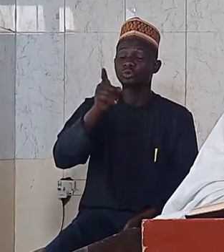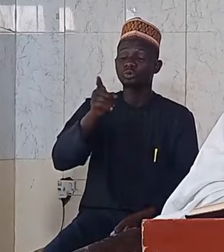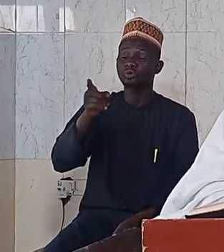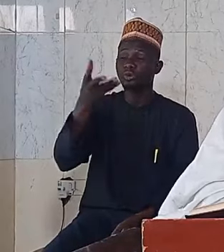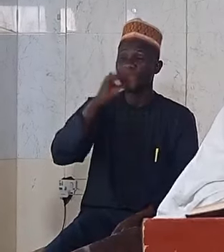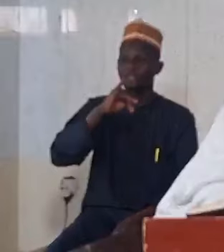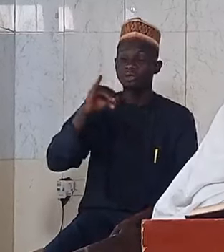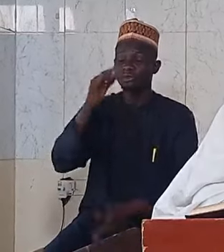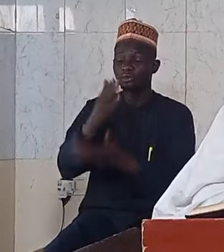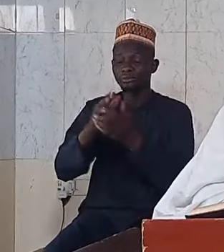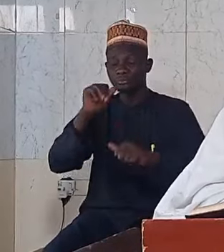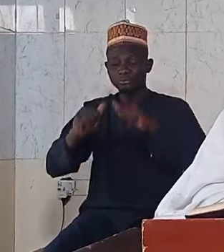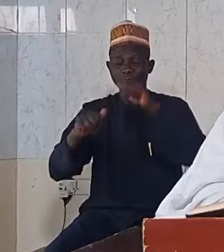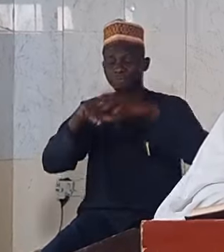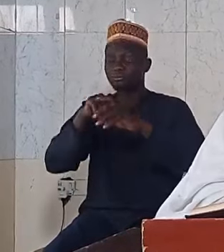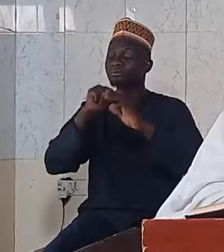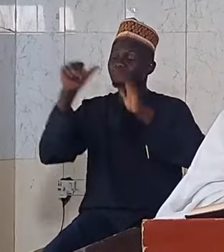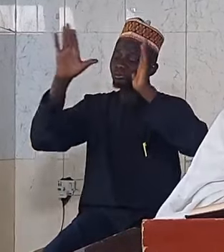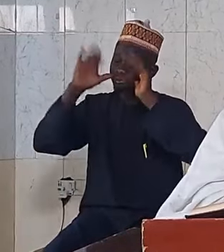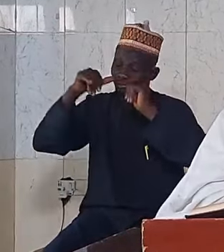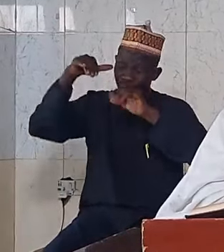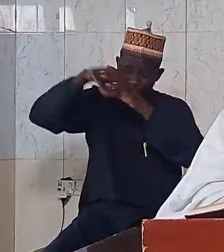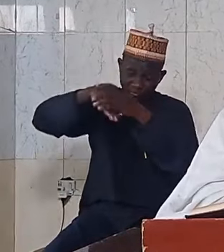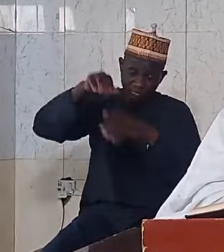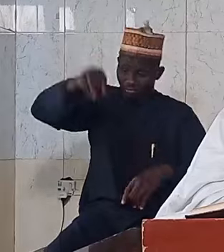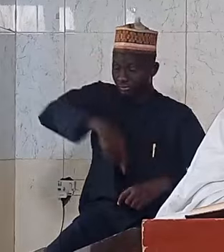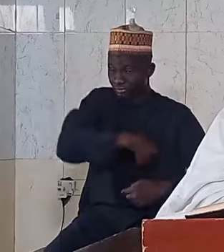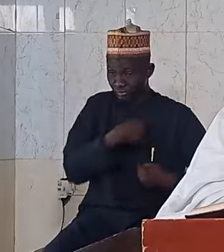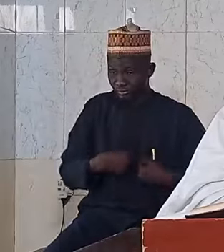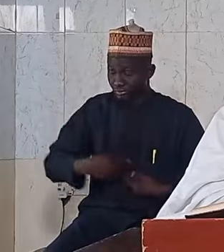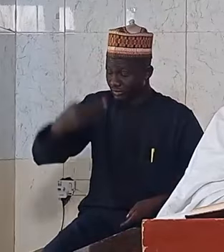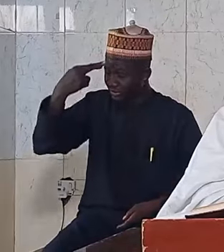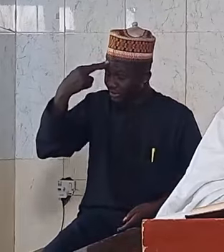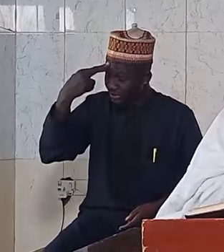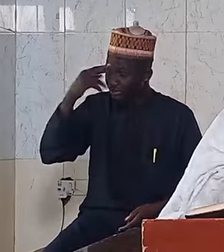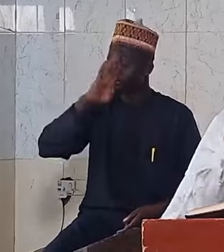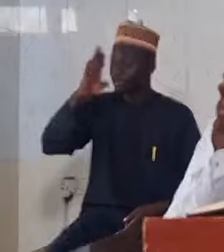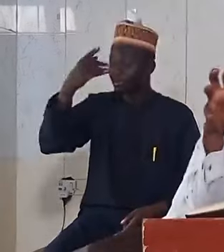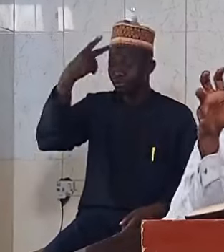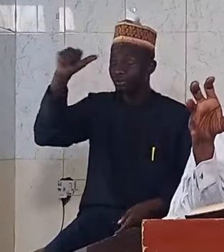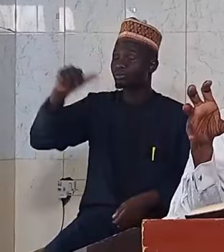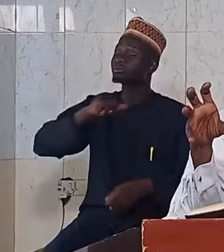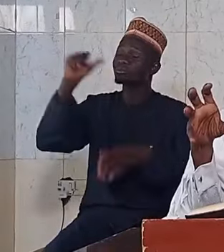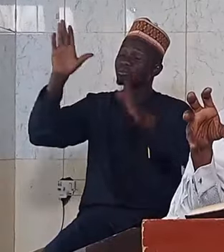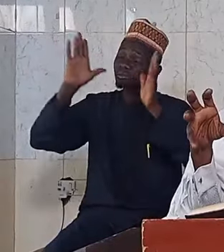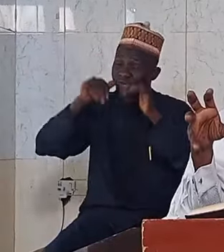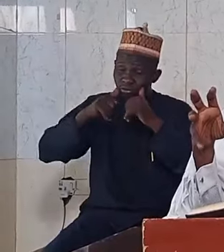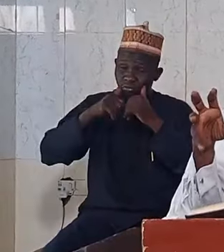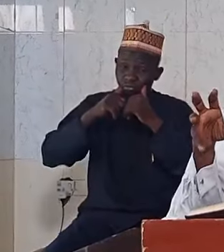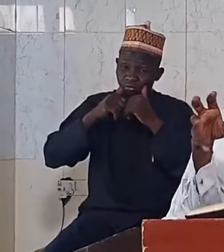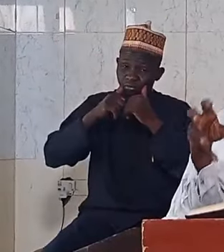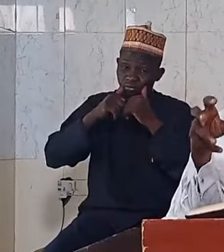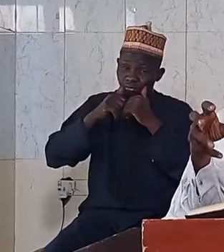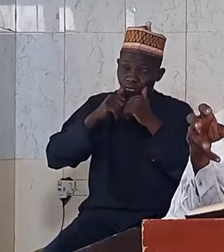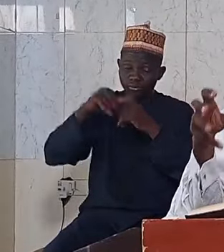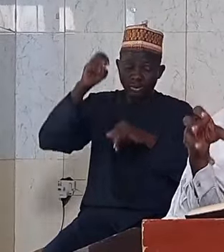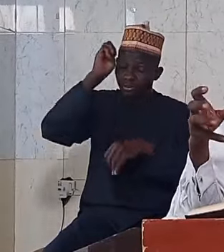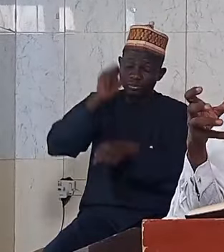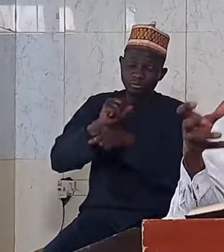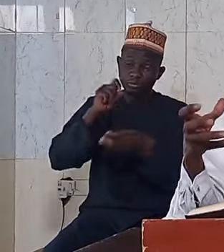akwai shu'abul kufri tare da shi bi sababi kaunihi kafiran domin mutum kafiri ne to ai